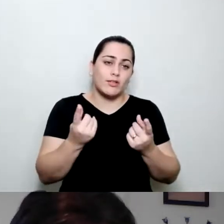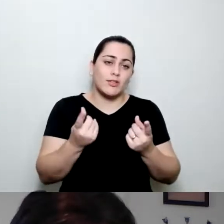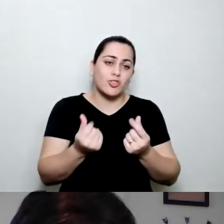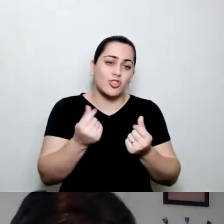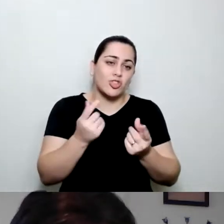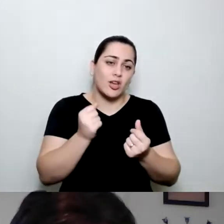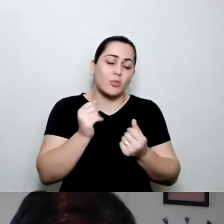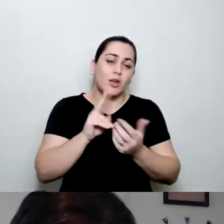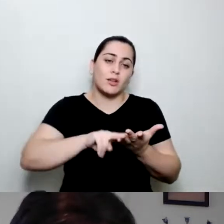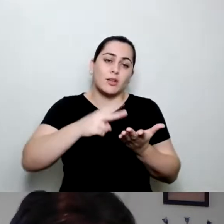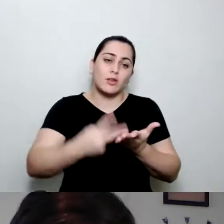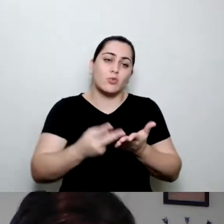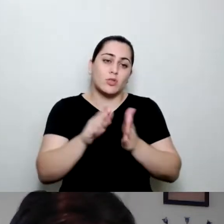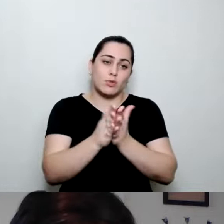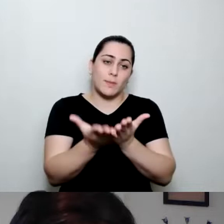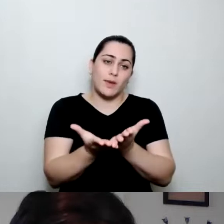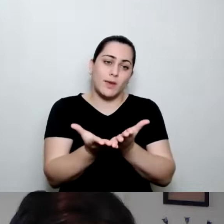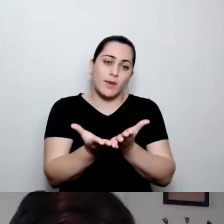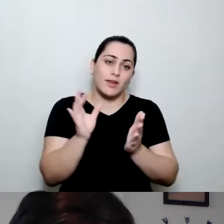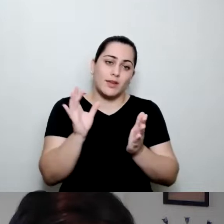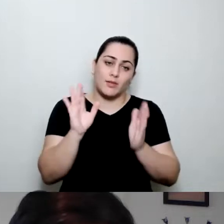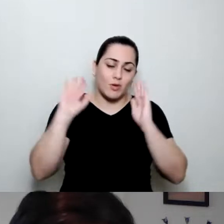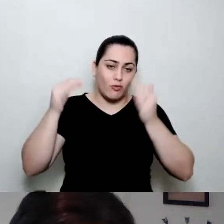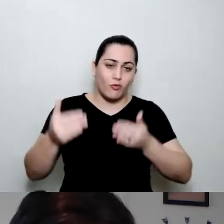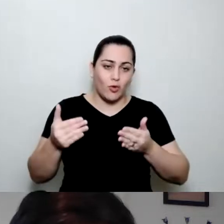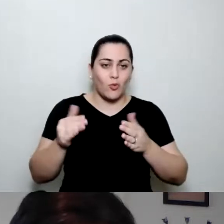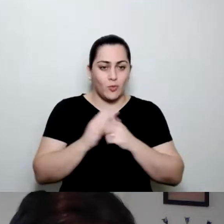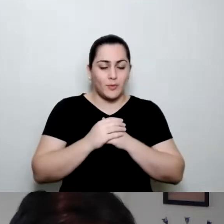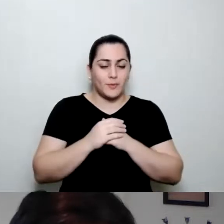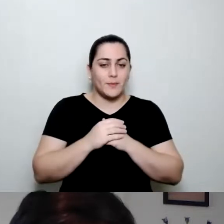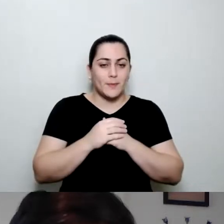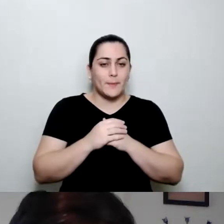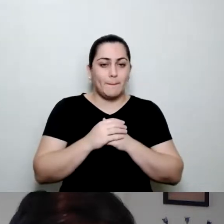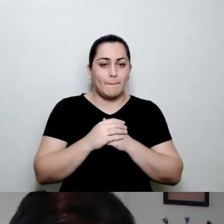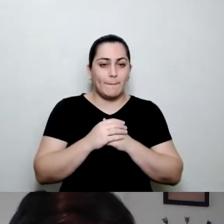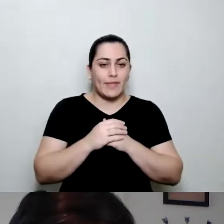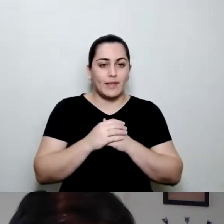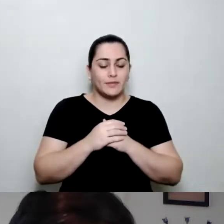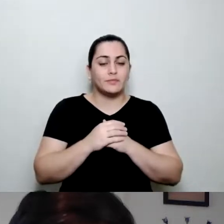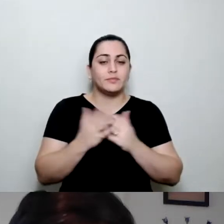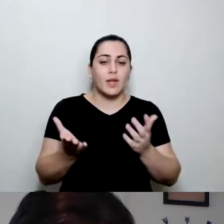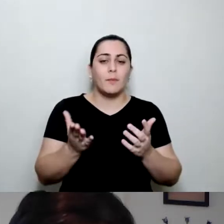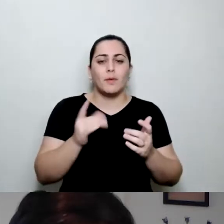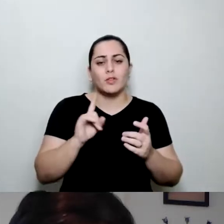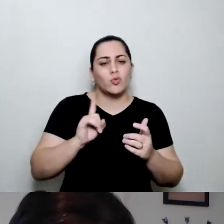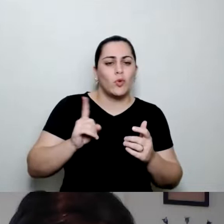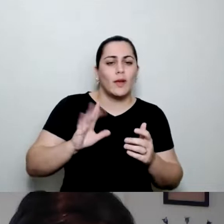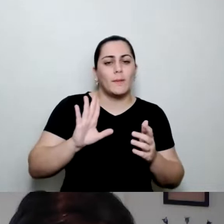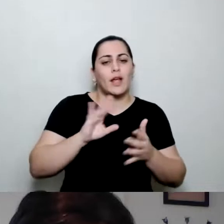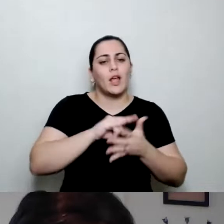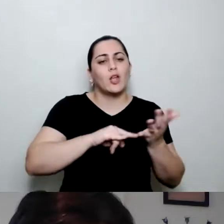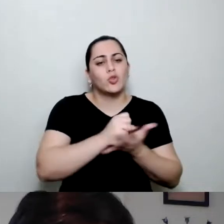dinheiro para traduzir a Bíblia e proselitismo dentro dos povos, mas não para